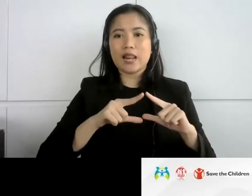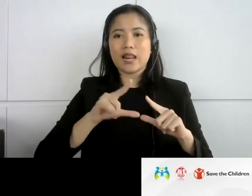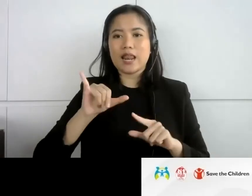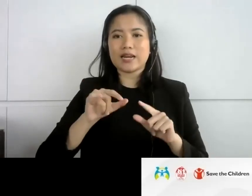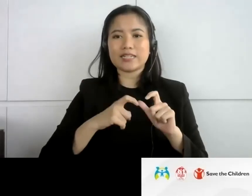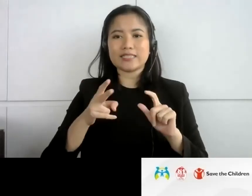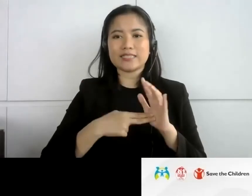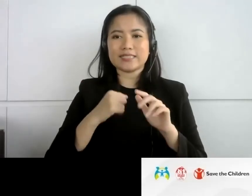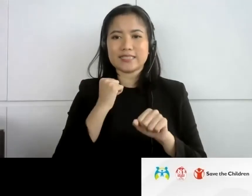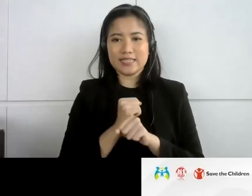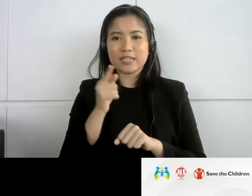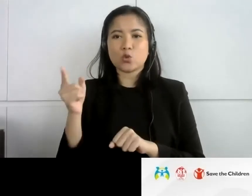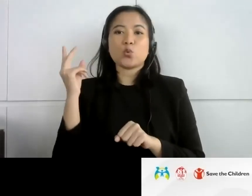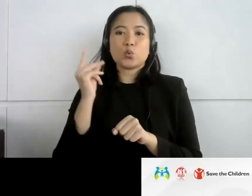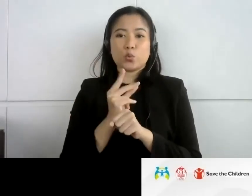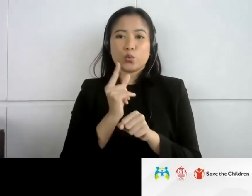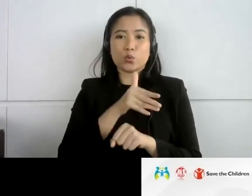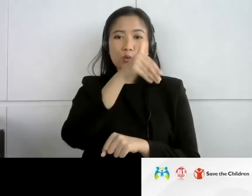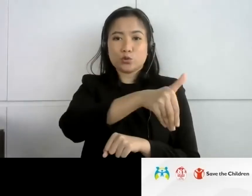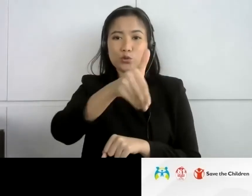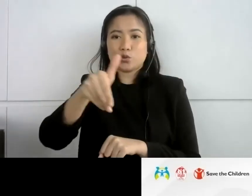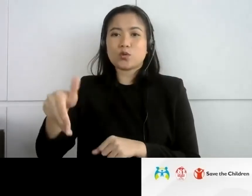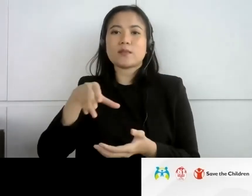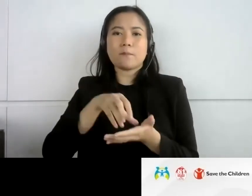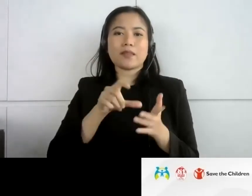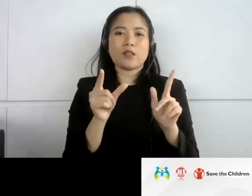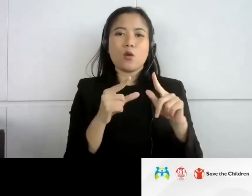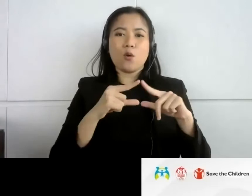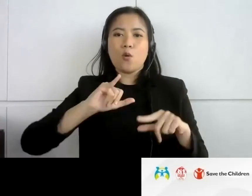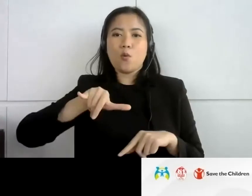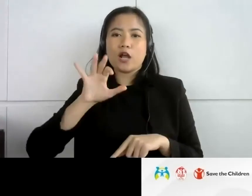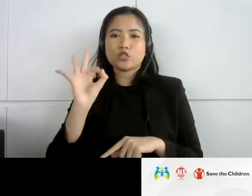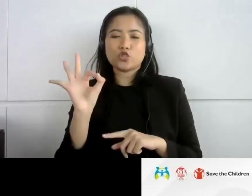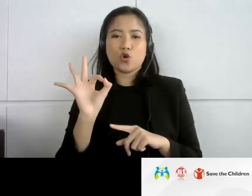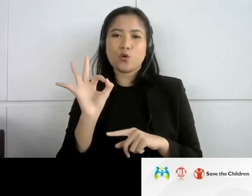Salah satu guru kunjung di Kabupaten Wajo, Provinsi Sulawesi Selatan.